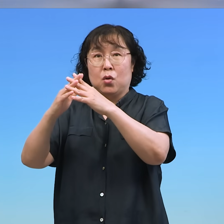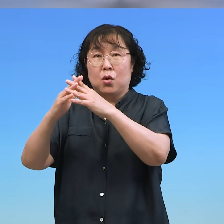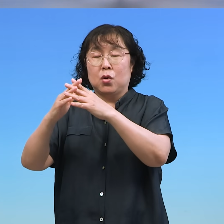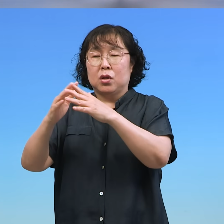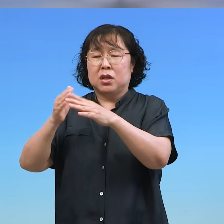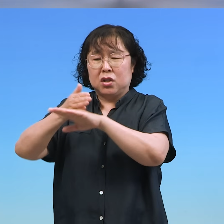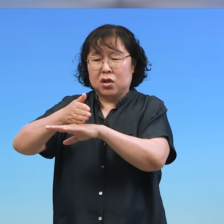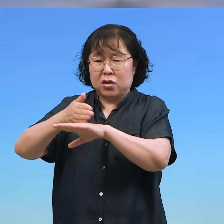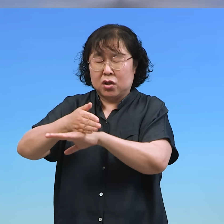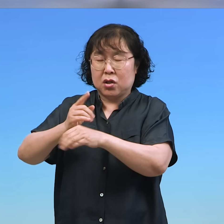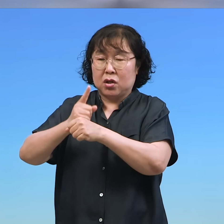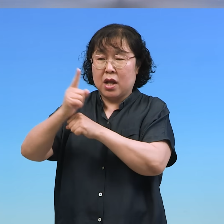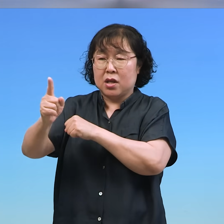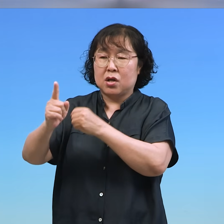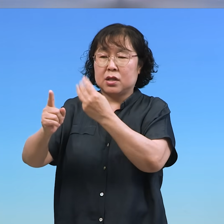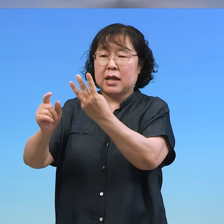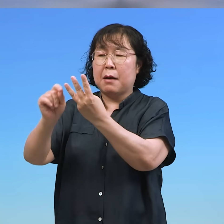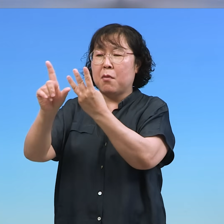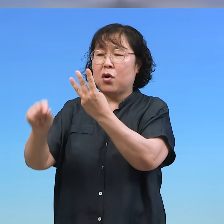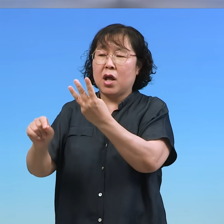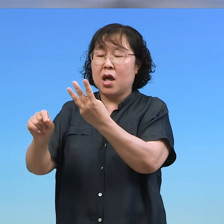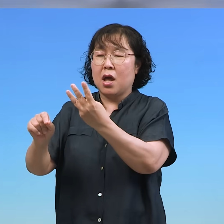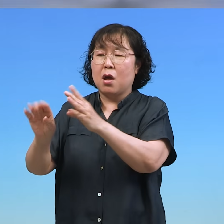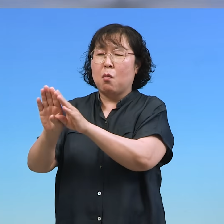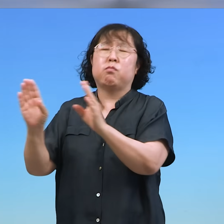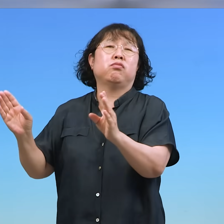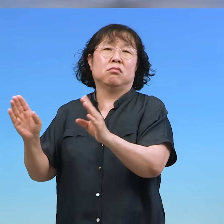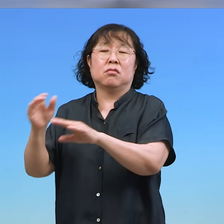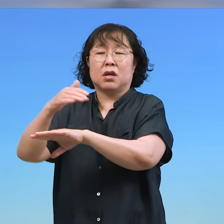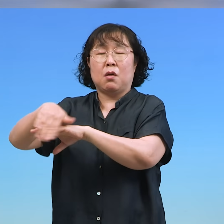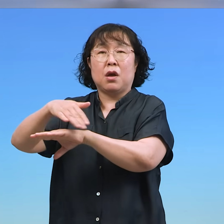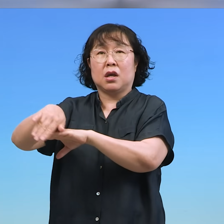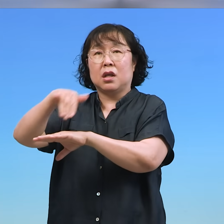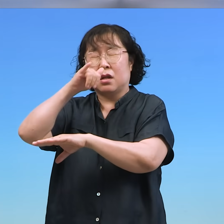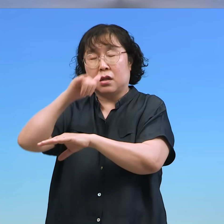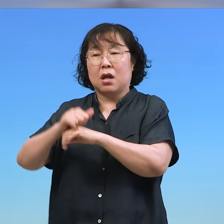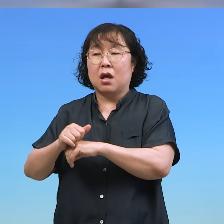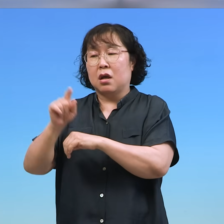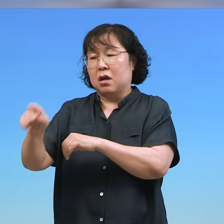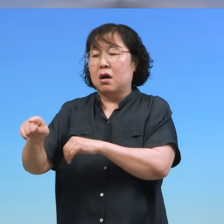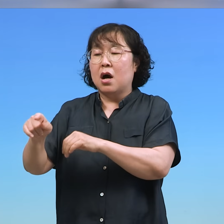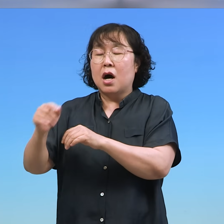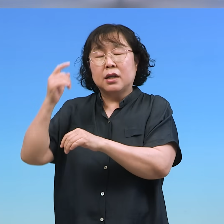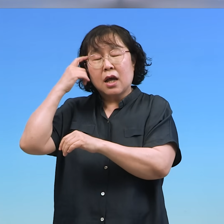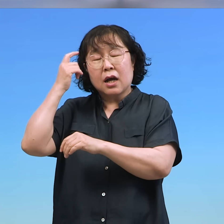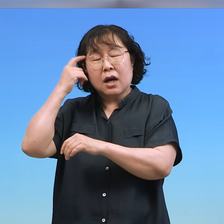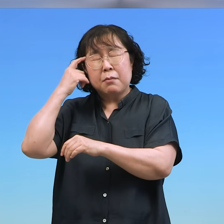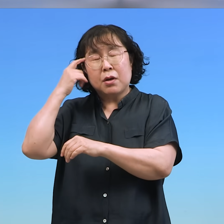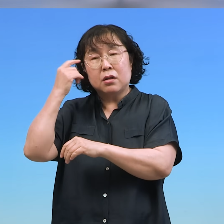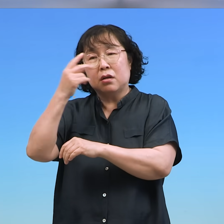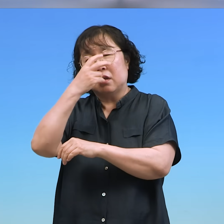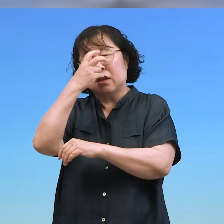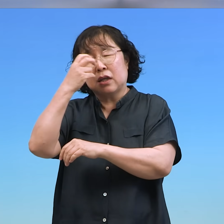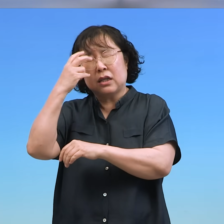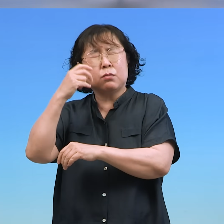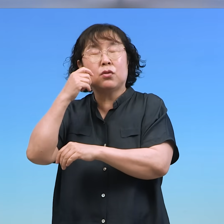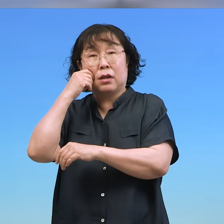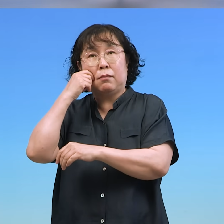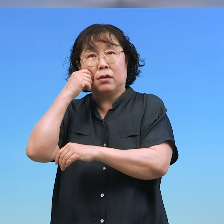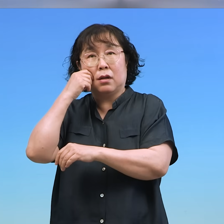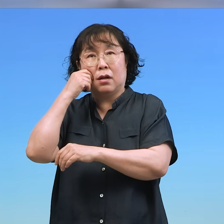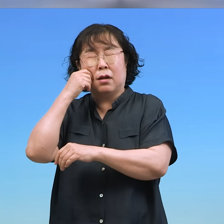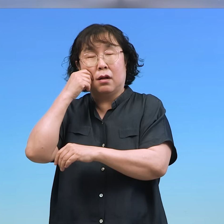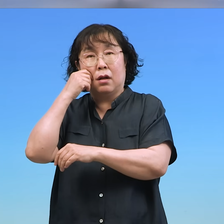내년 3월에 오픈하게 됐는데요, 요즘은 가평 우리 마을을 생각하면은 정말 잠이 안 오고 실제적으로 또